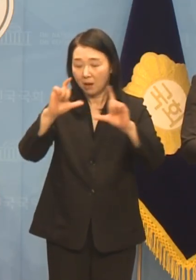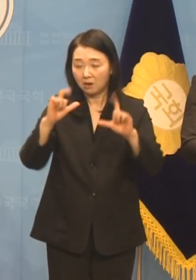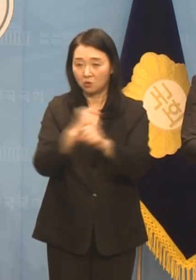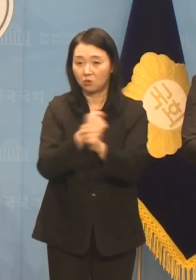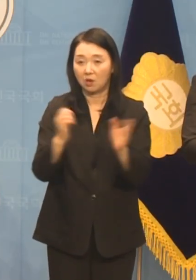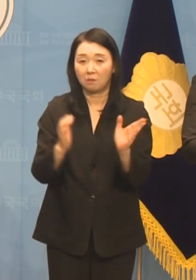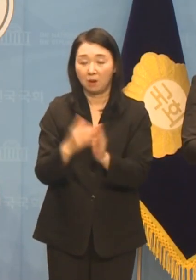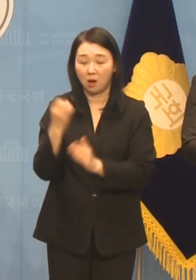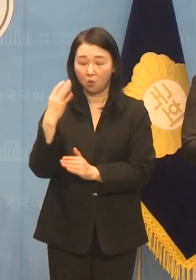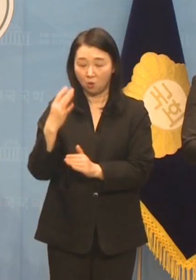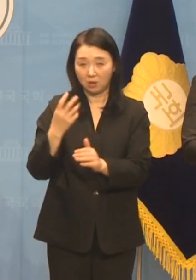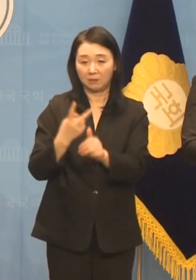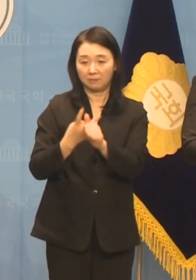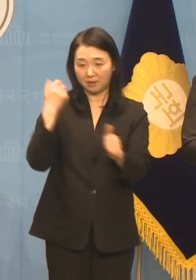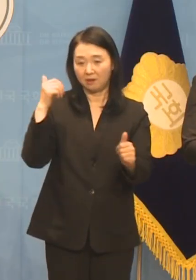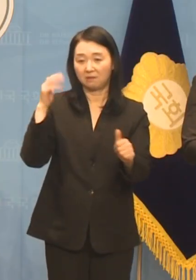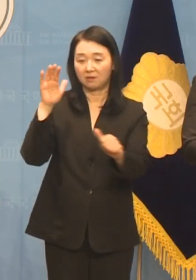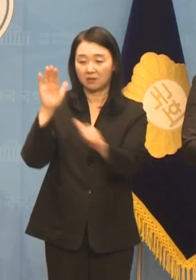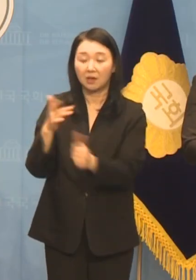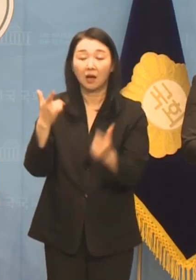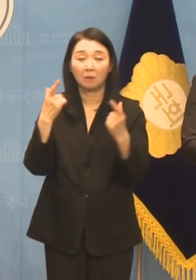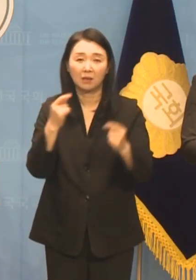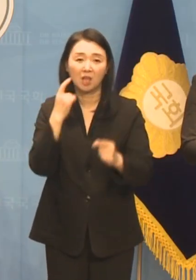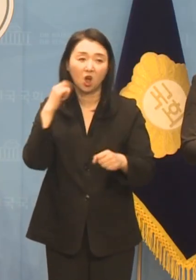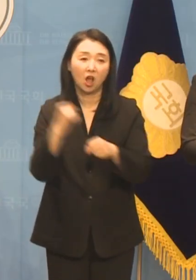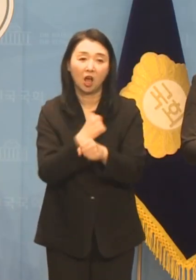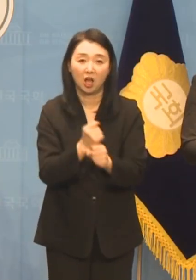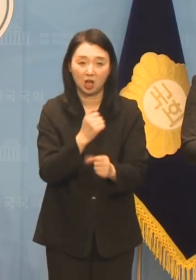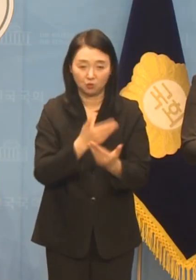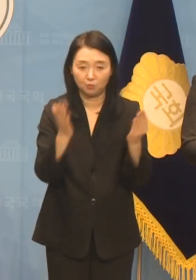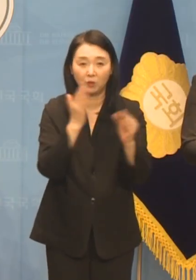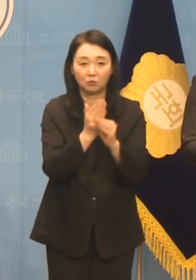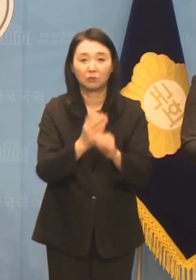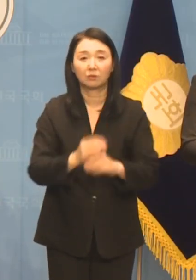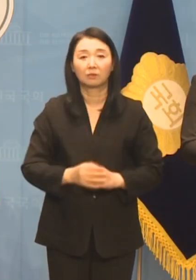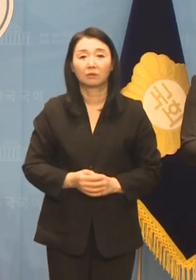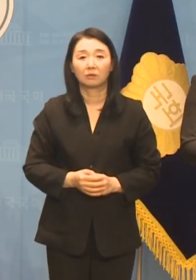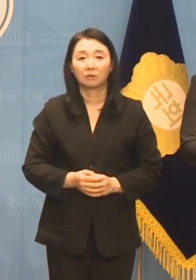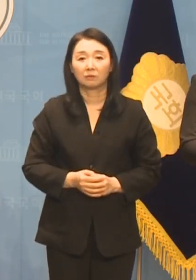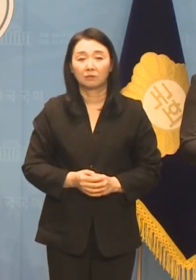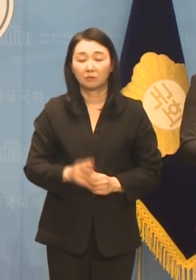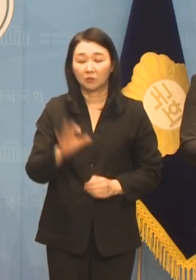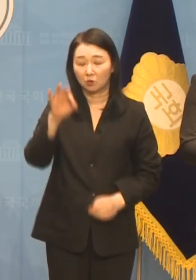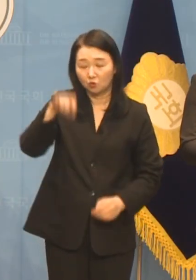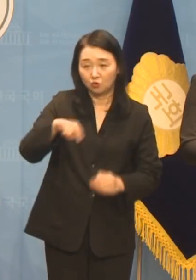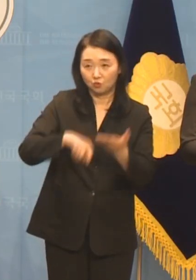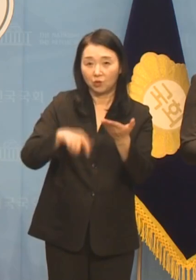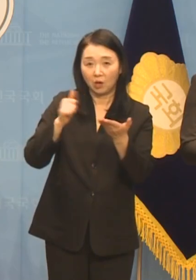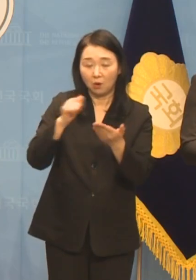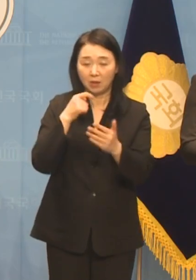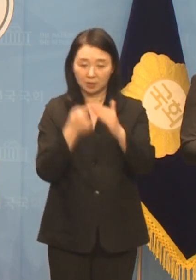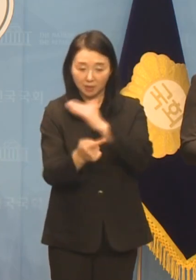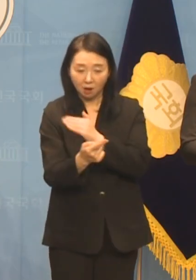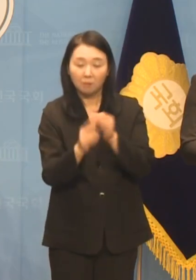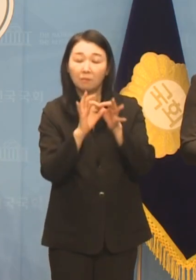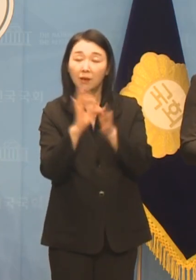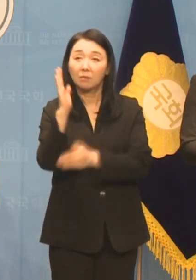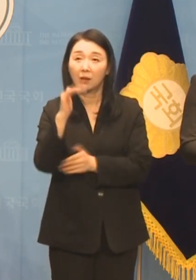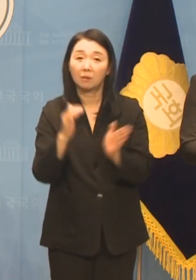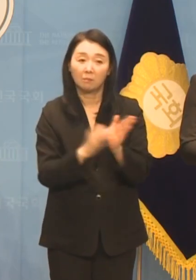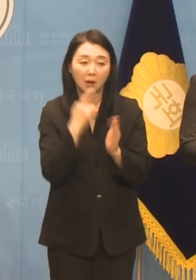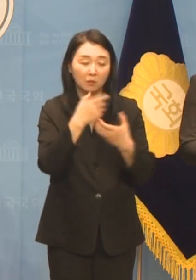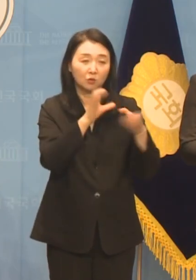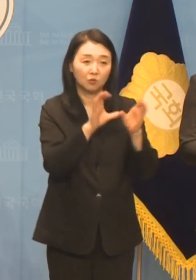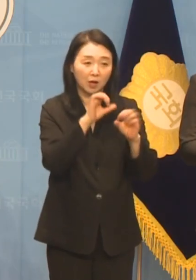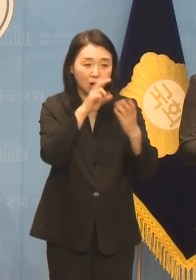원래 탄핵은 기각이었다는 허위 주장도 유포되고 있습니다. 아울러 우원식 국회의장의 개헌 관련 발언 이후 민주당